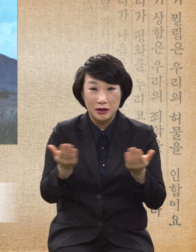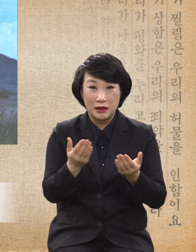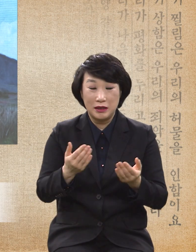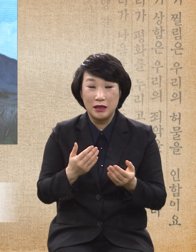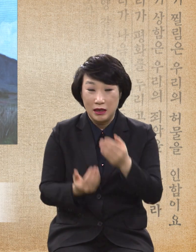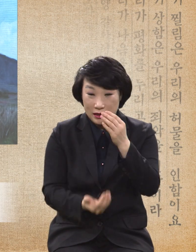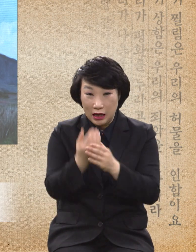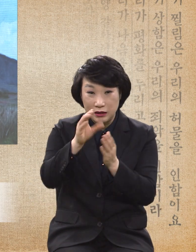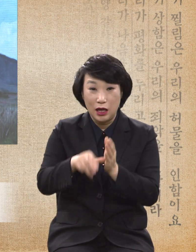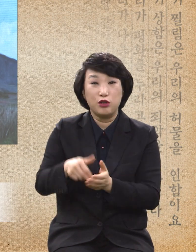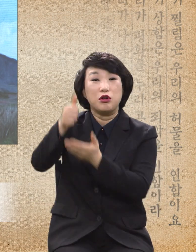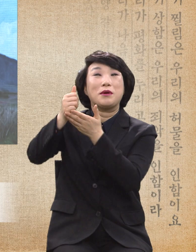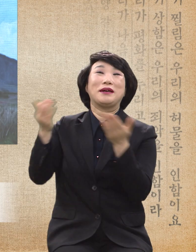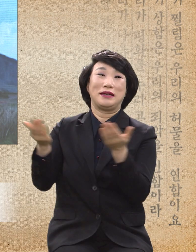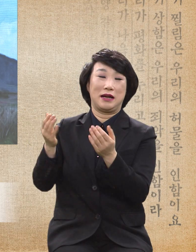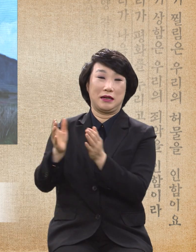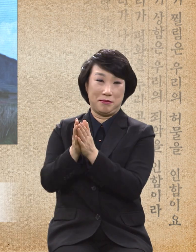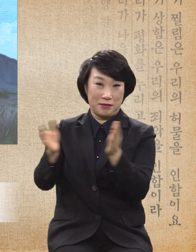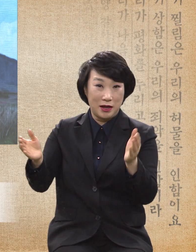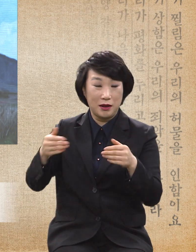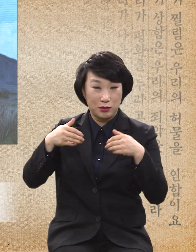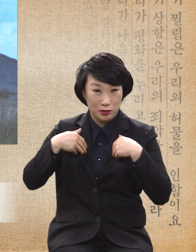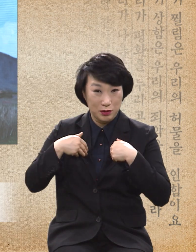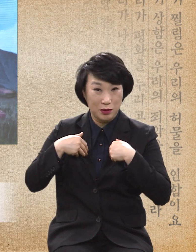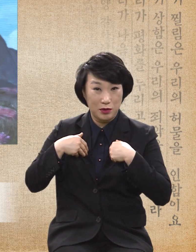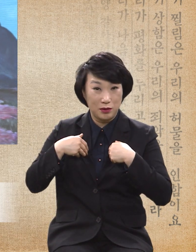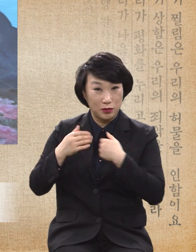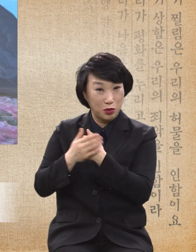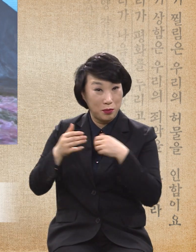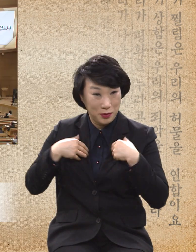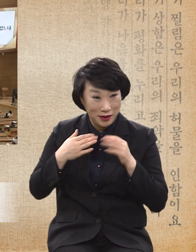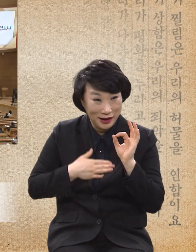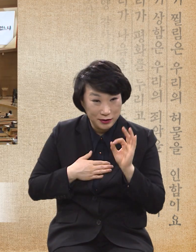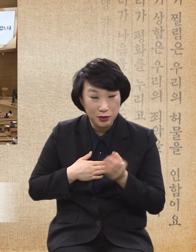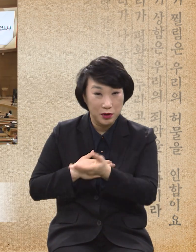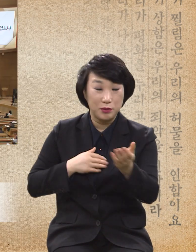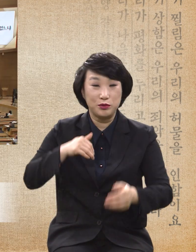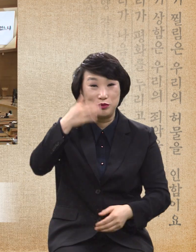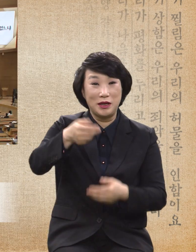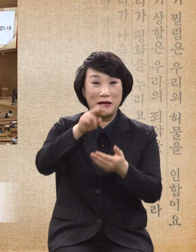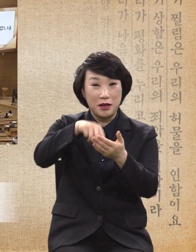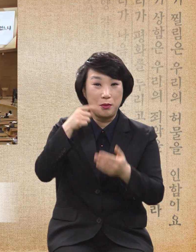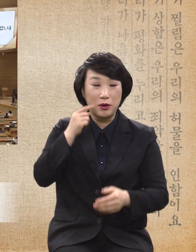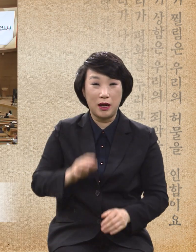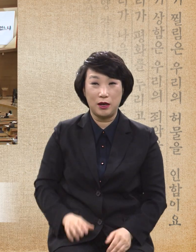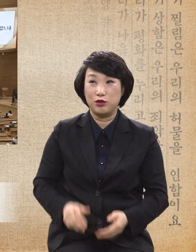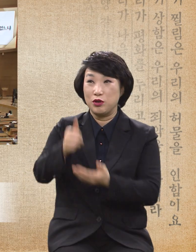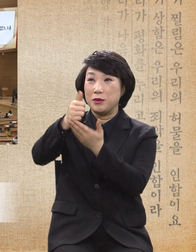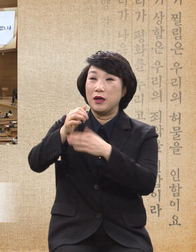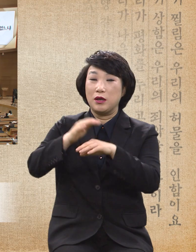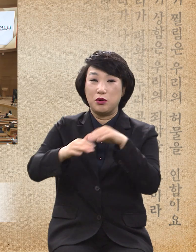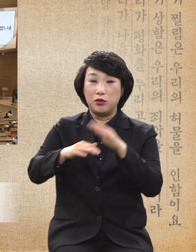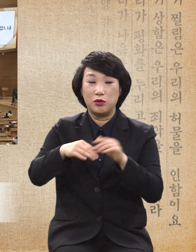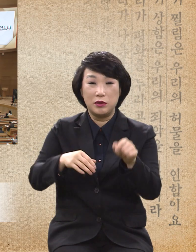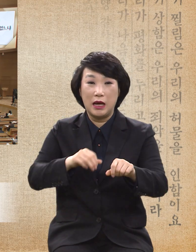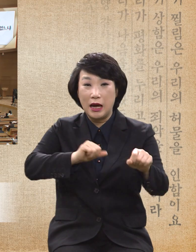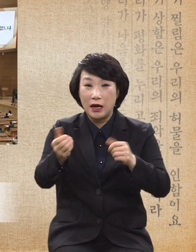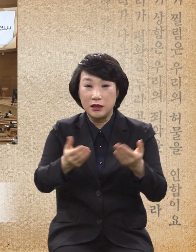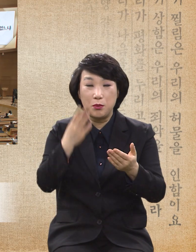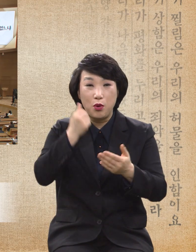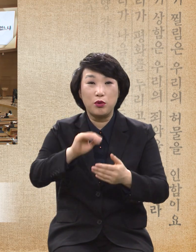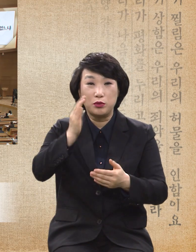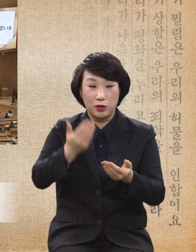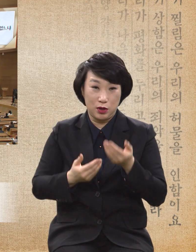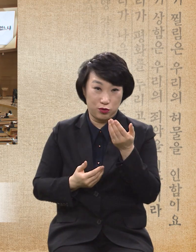주님을 일하시게 해야 도움받는다 이 말. 그 뒤 읽어봐. 주께서 그 손으로 하는 바를 복되게